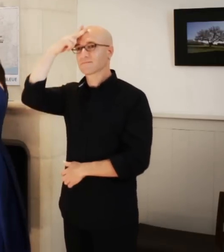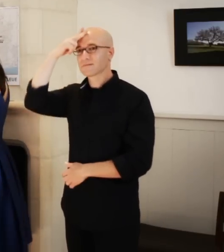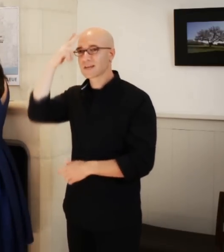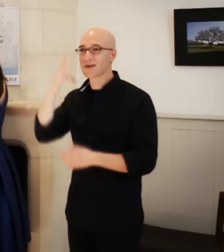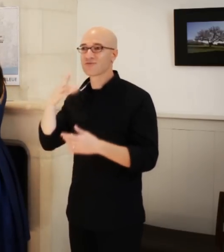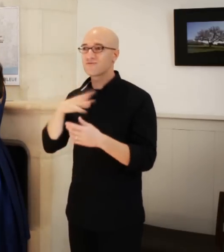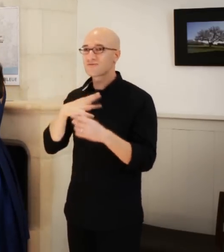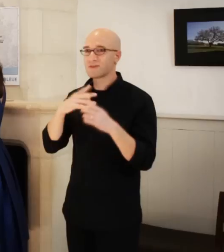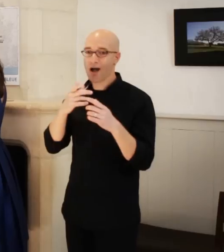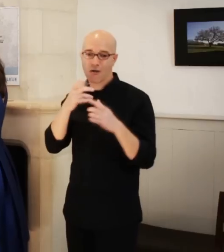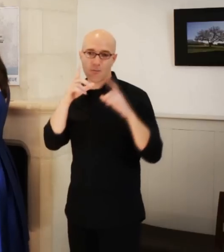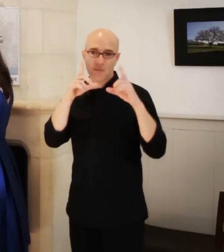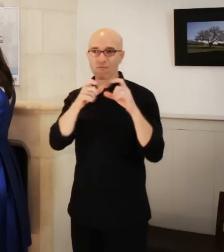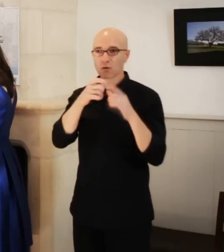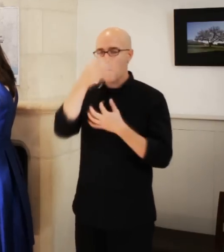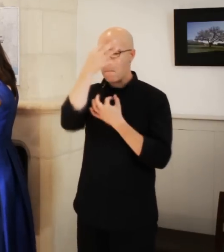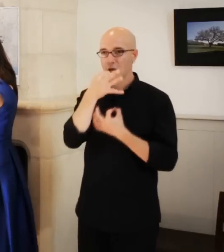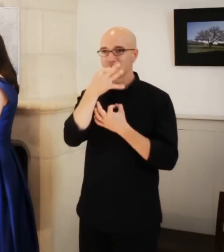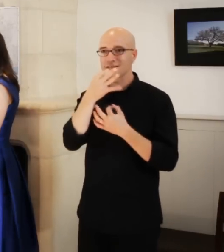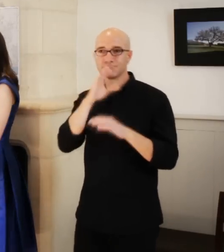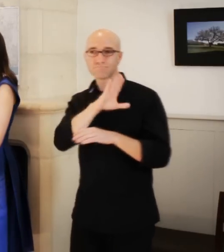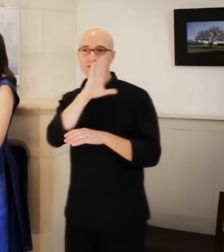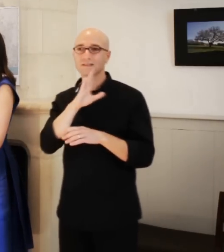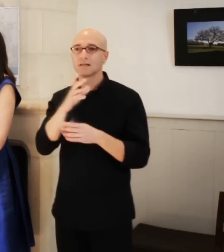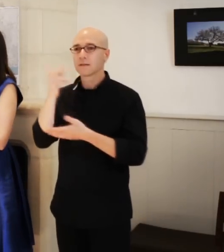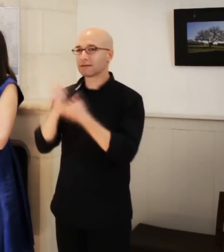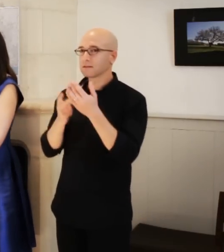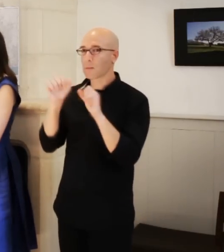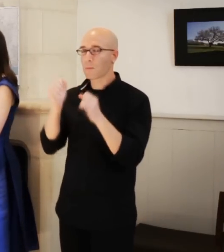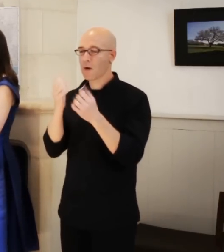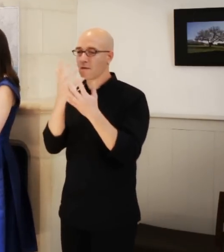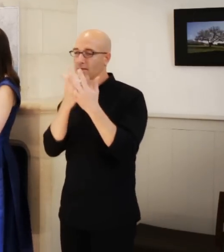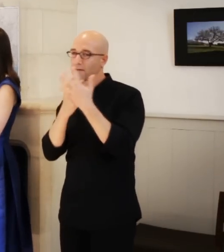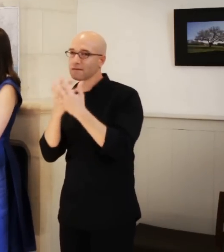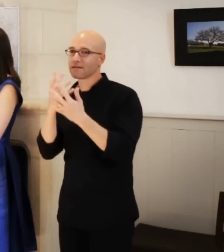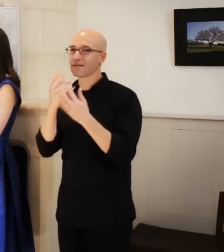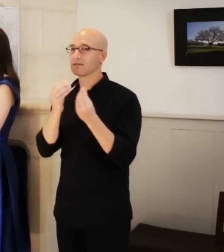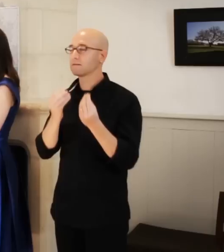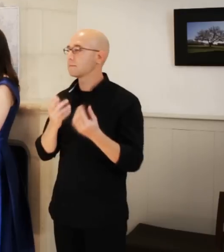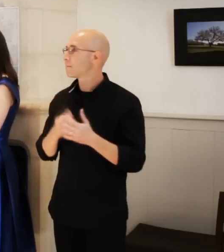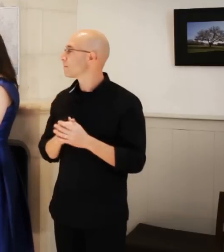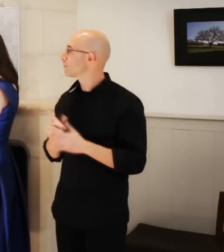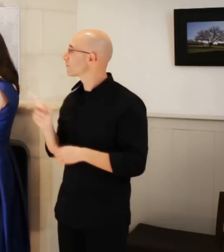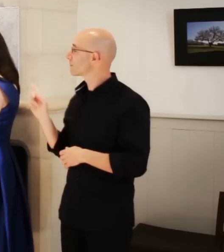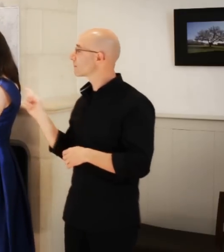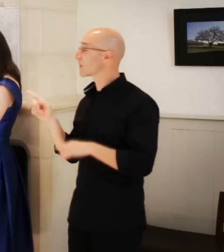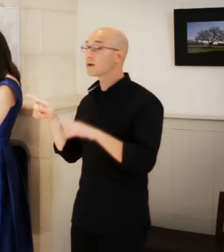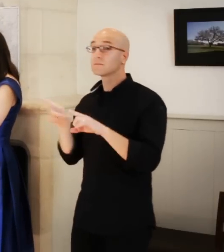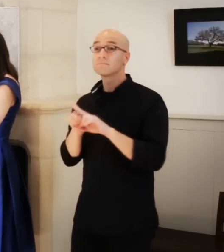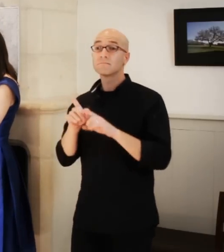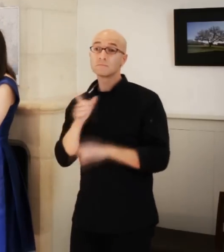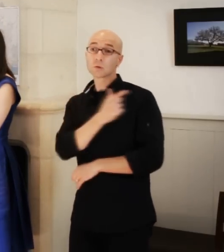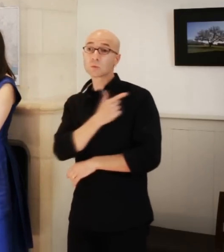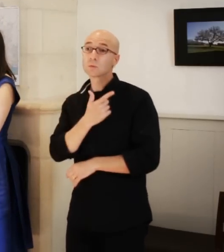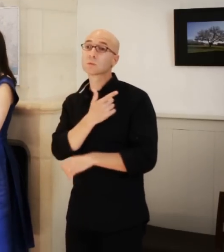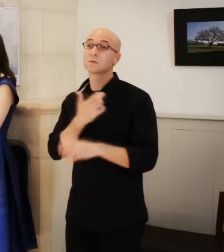Voilà. Alors, ce que je voulais vous dire aussi, c'est que dans tous les endroits où on est allé dans le quartier Rochefort, donc dans les rues, un peu partout, on a